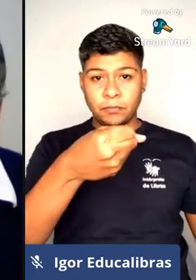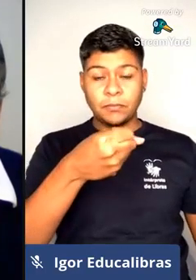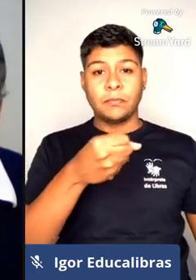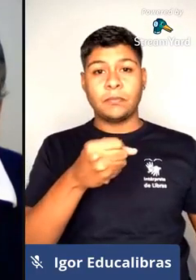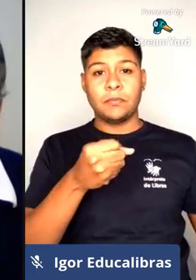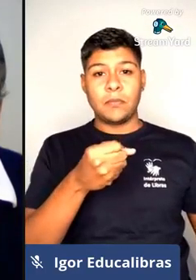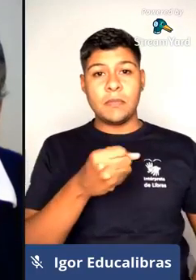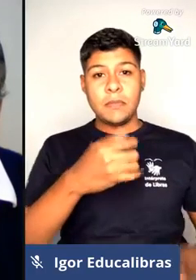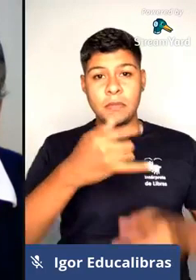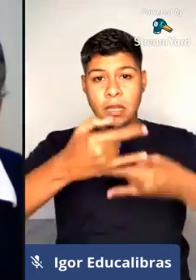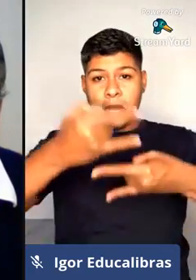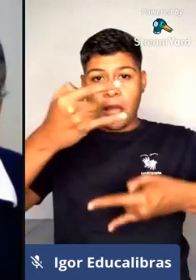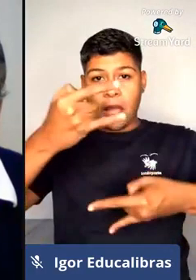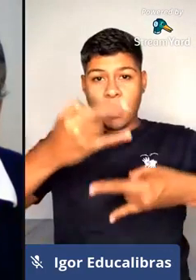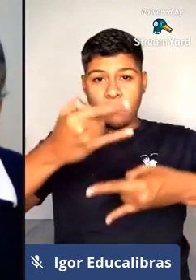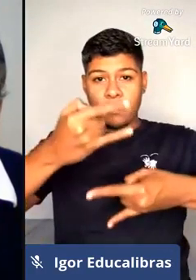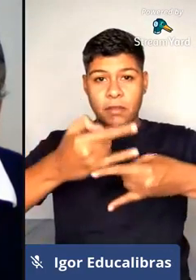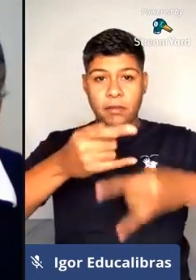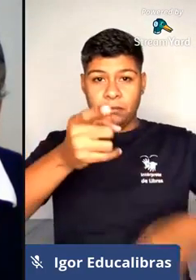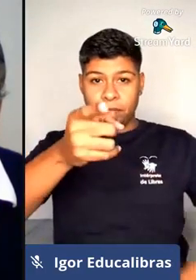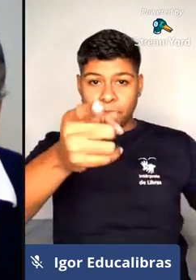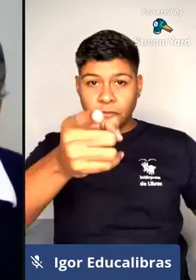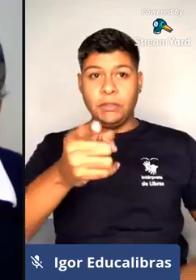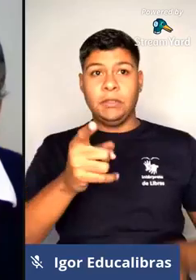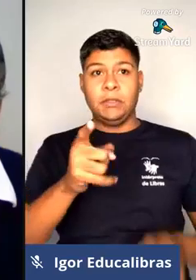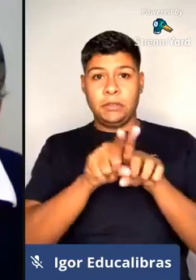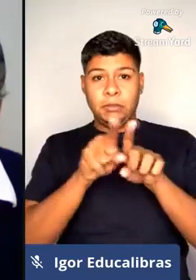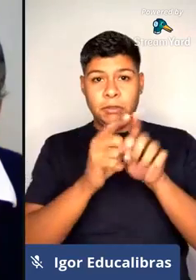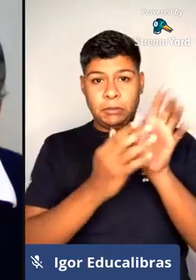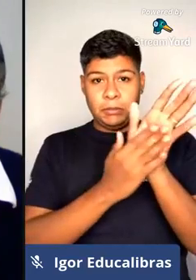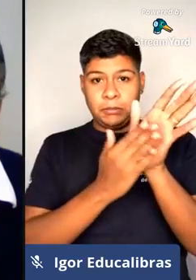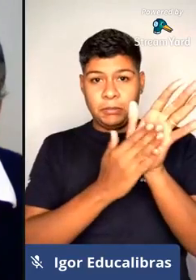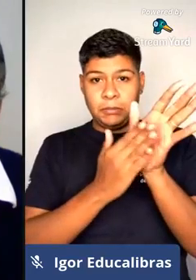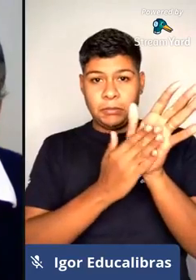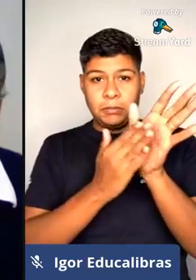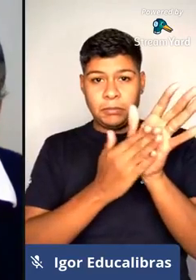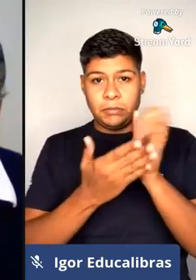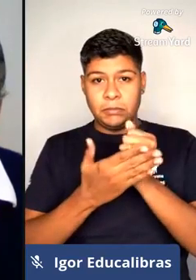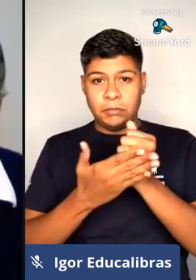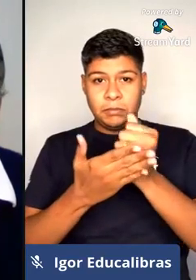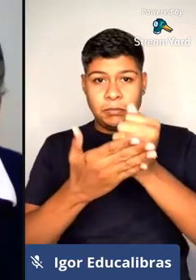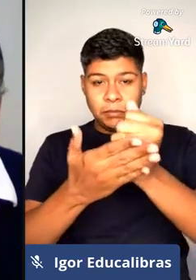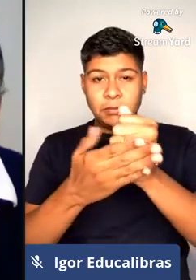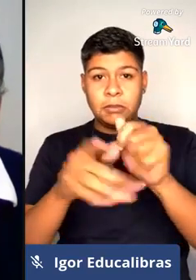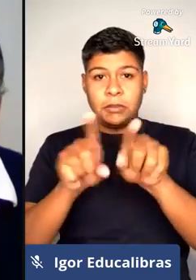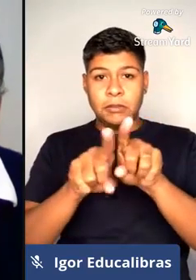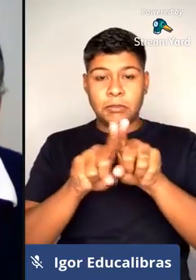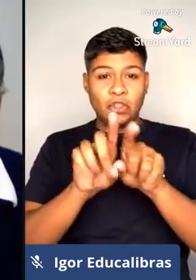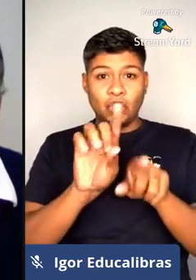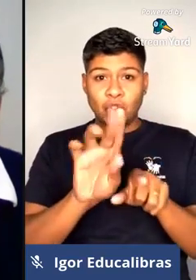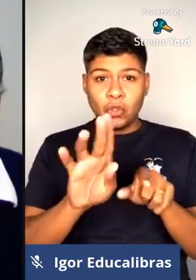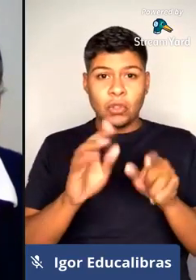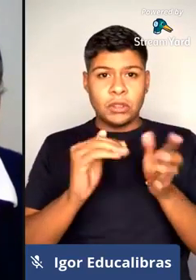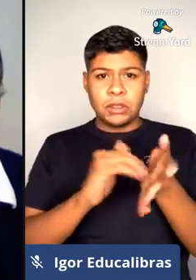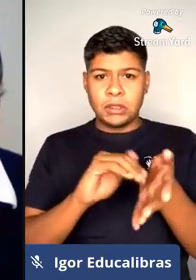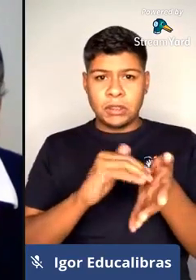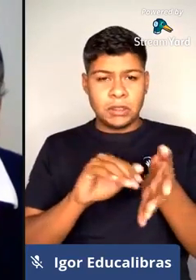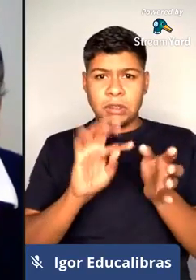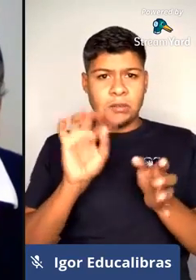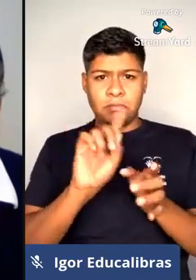fazer uma homenagem, você ia ser um dos homenageados pela sua grande contribuição, não só à Secretaria, como à causa como um